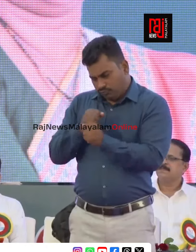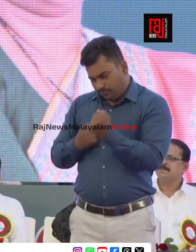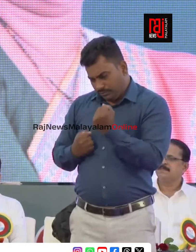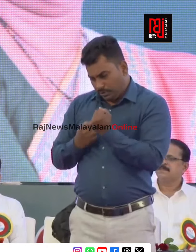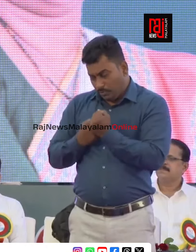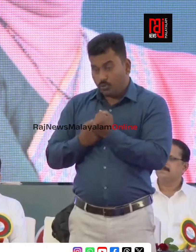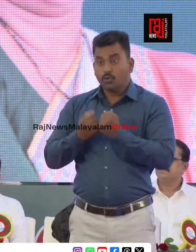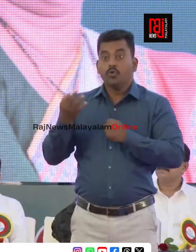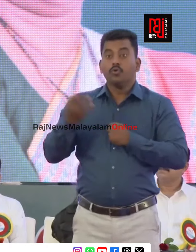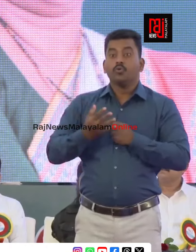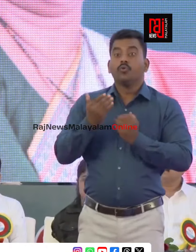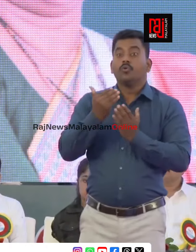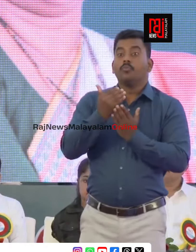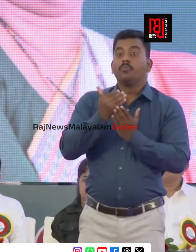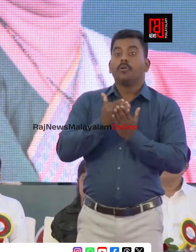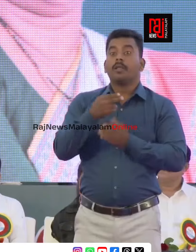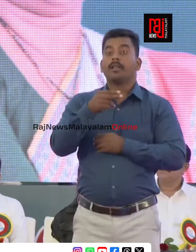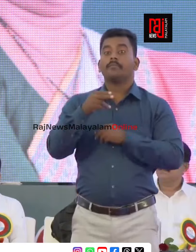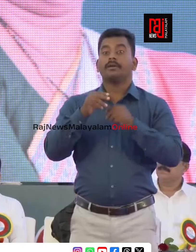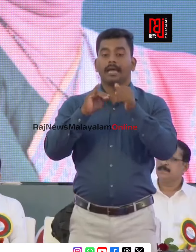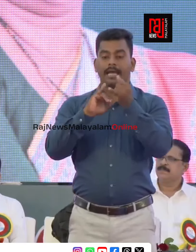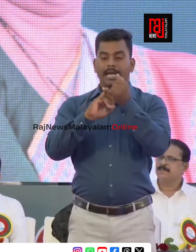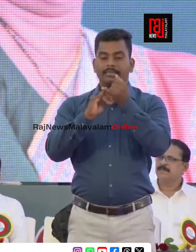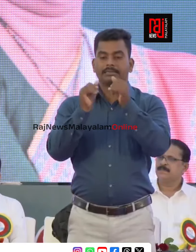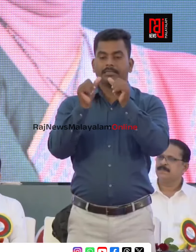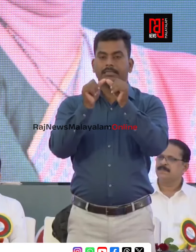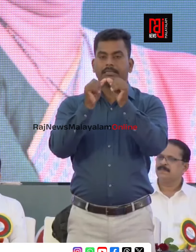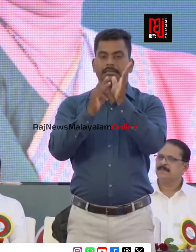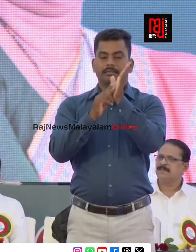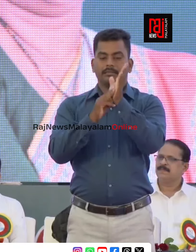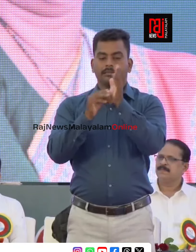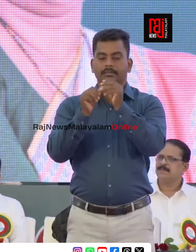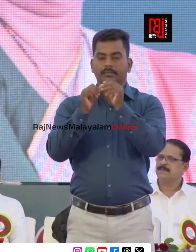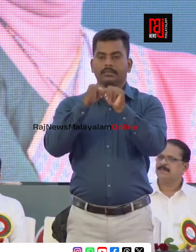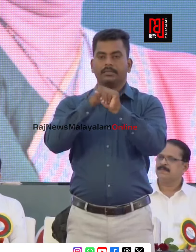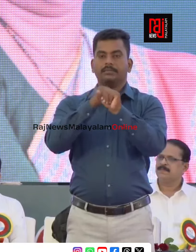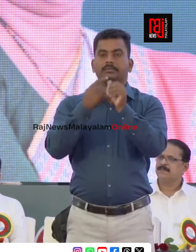വഴി തൊഴിൽ പരിശീലനം, ഡേ കെയർ,